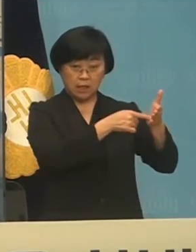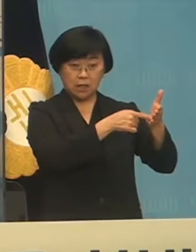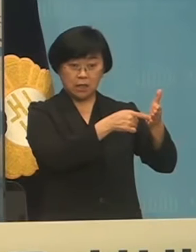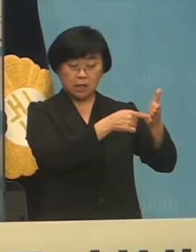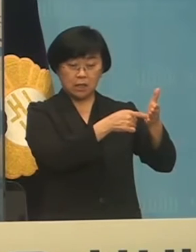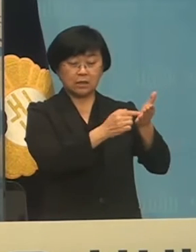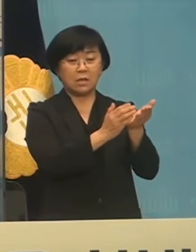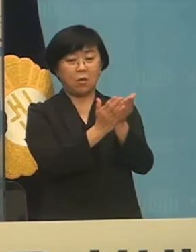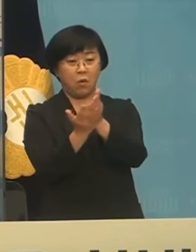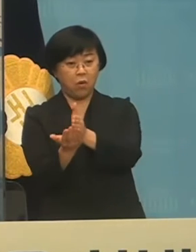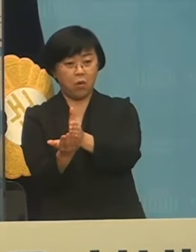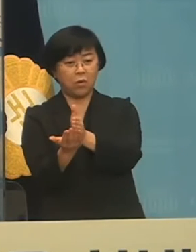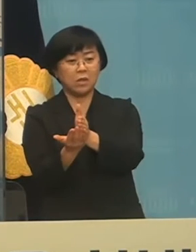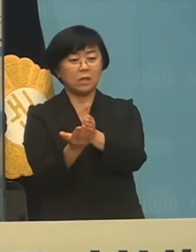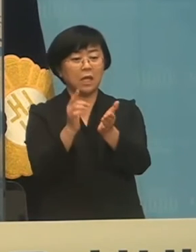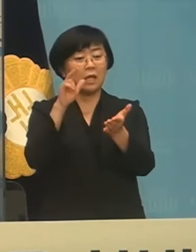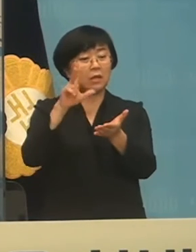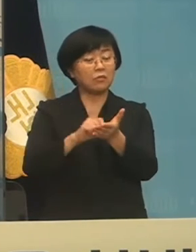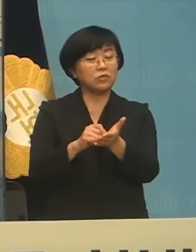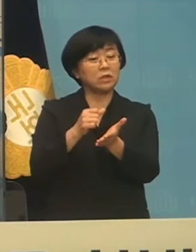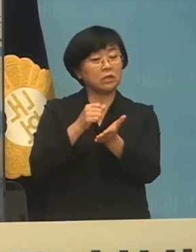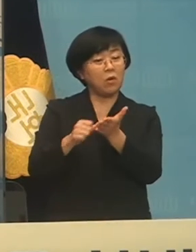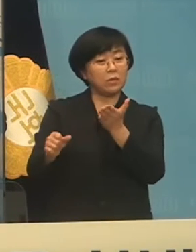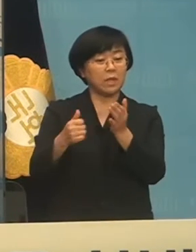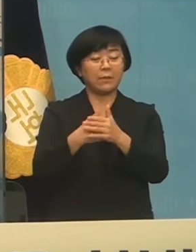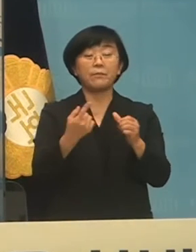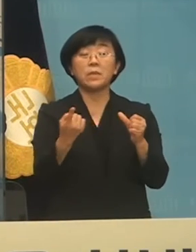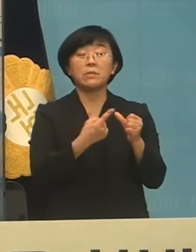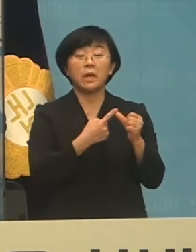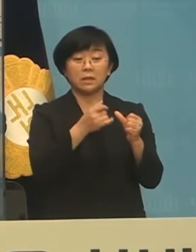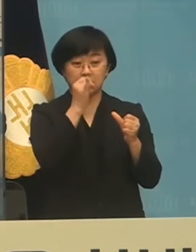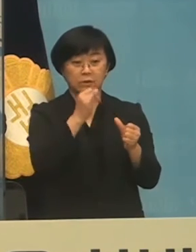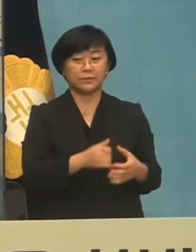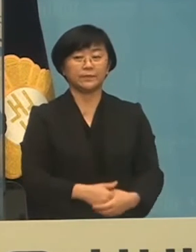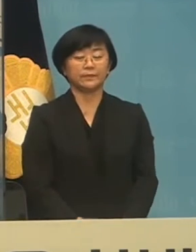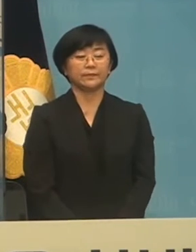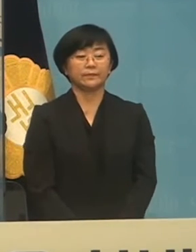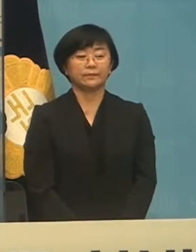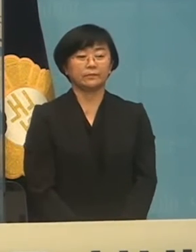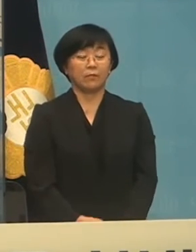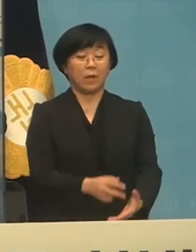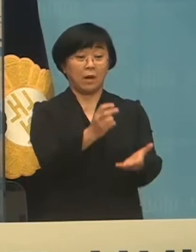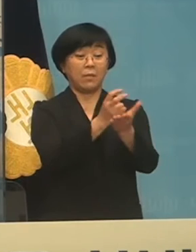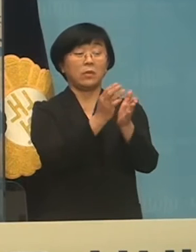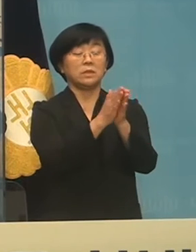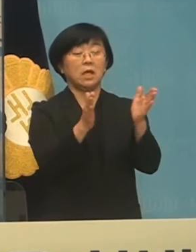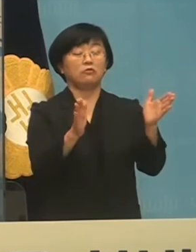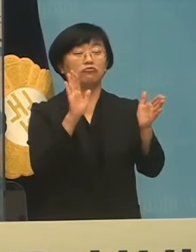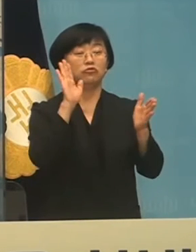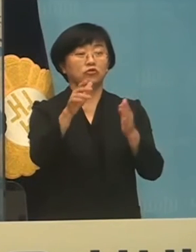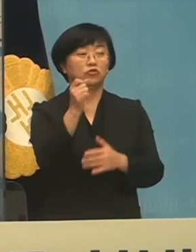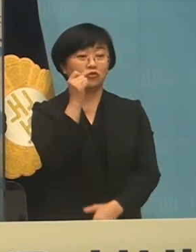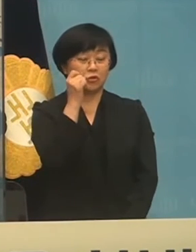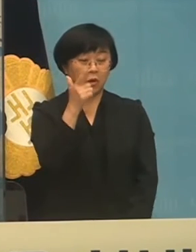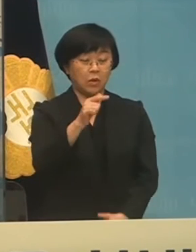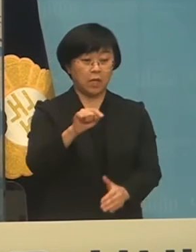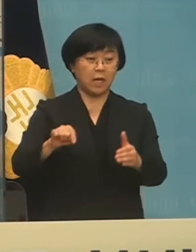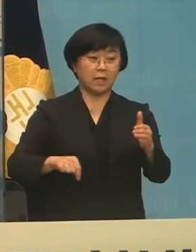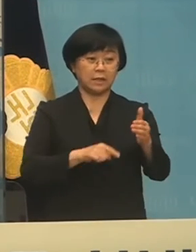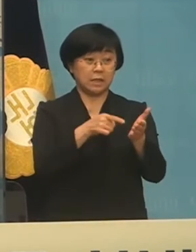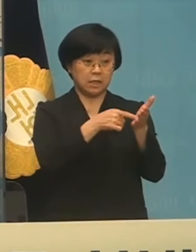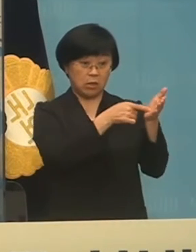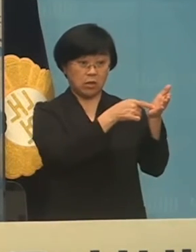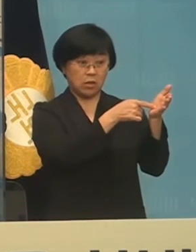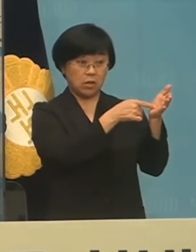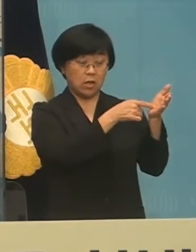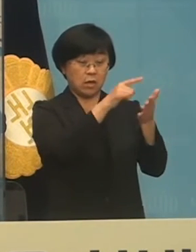강행함으로써 세월호 지우기를 하는 것이 아니냐는 비판을 받기도 했습니다. 법 시행 후 6개월 안에 신청해야